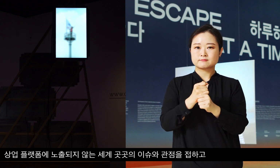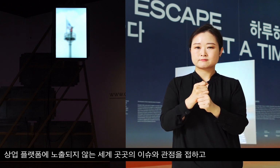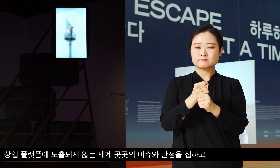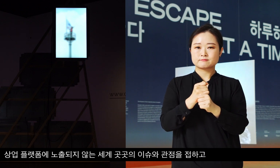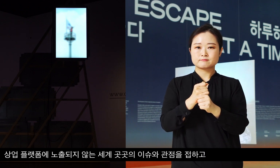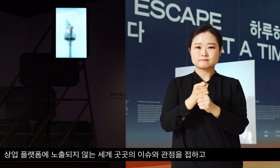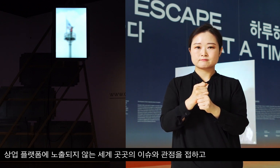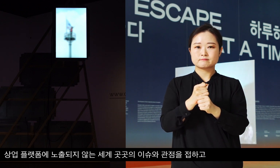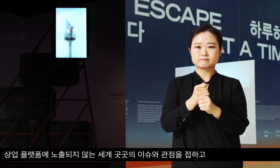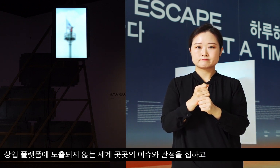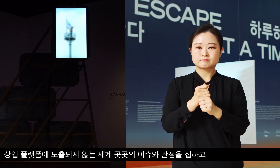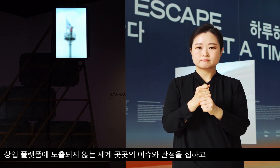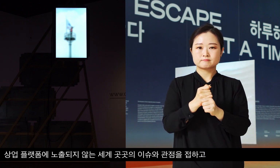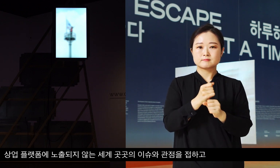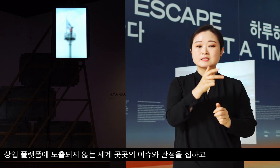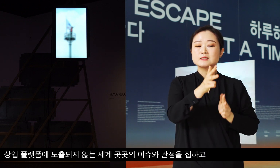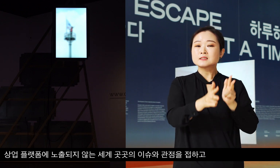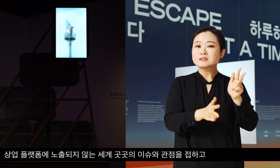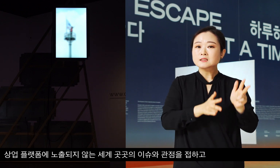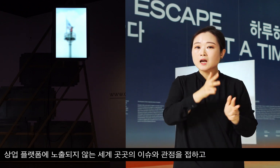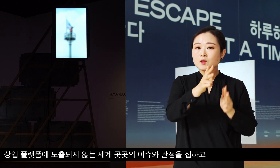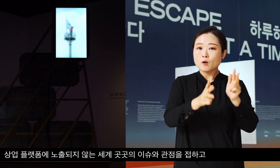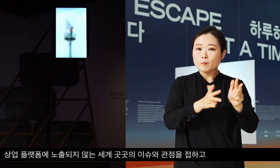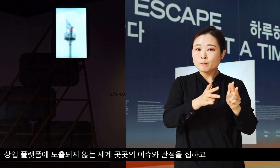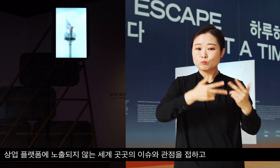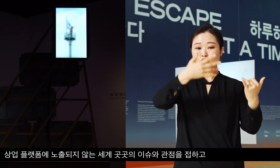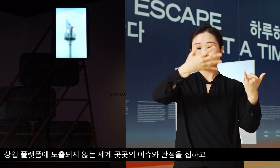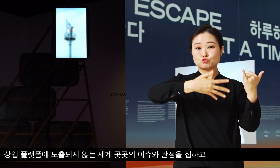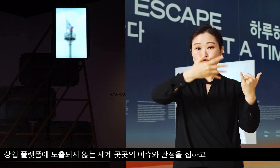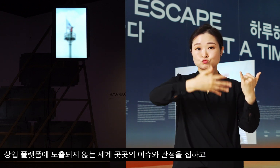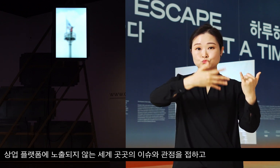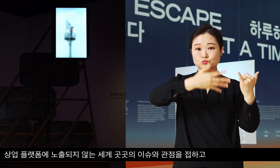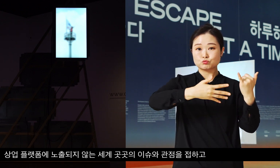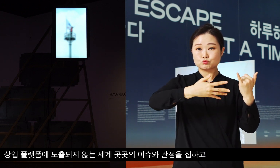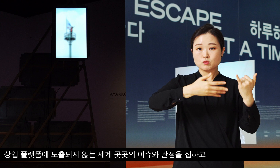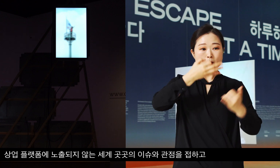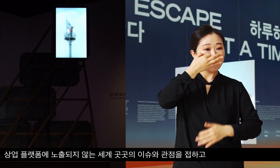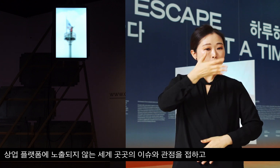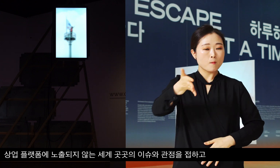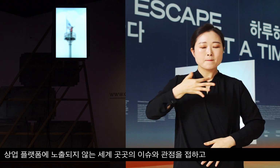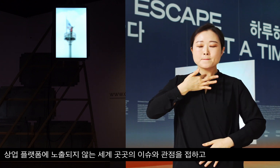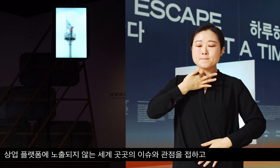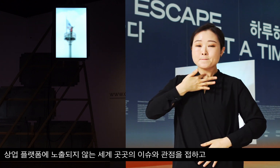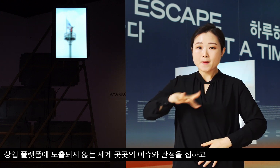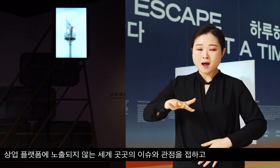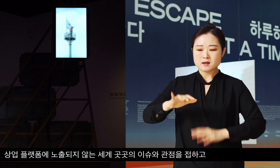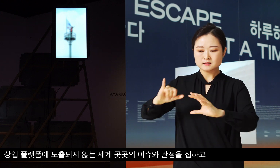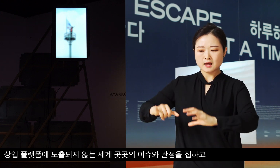상업 플랫폼에 노출되지 않는 세계 곳곳의 이슈와 관점을 접하고